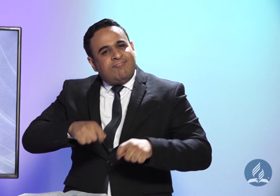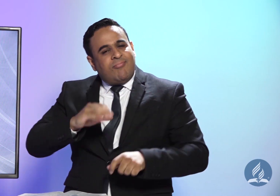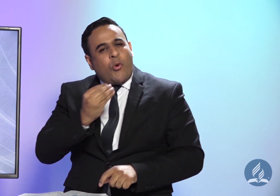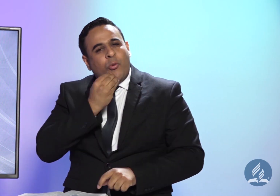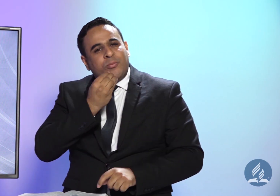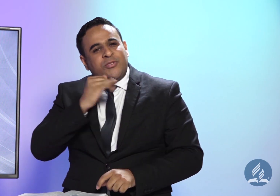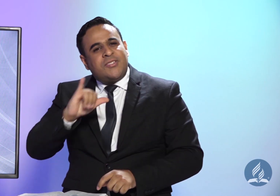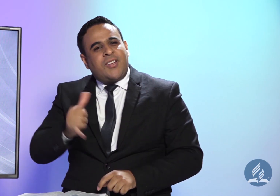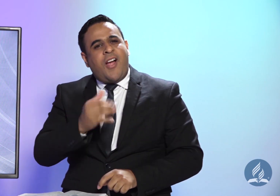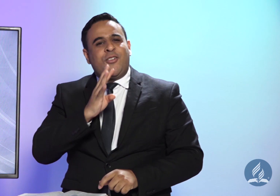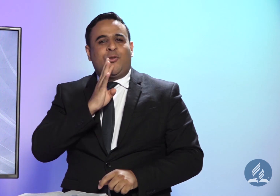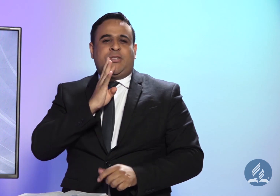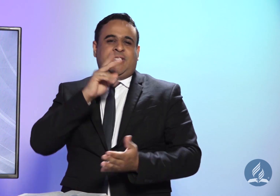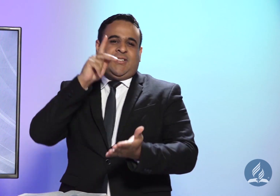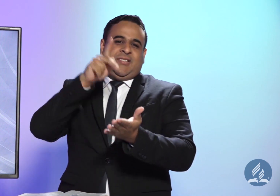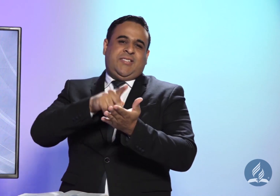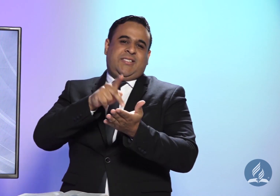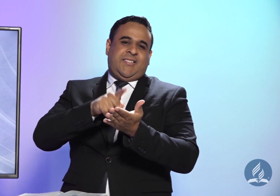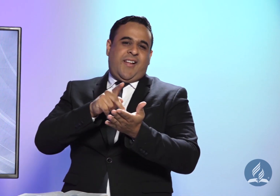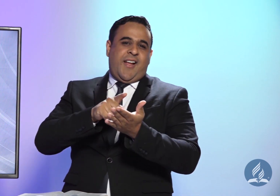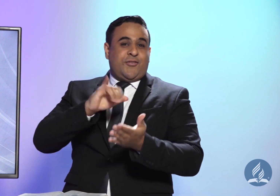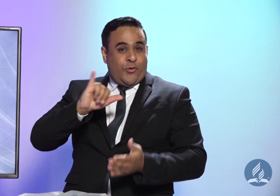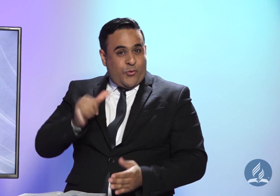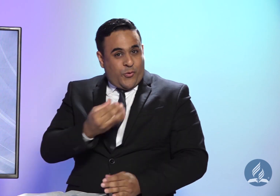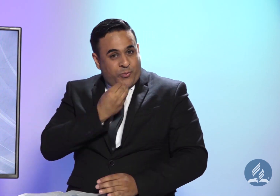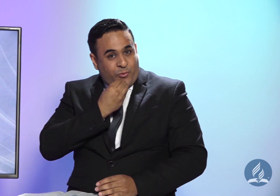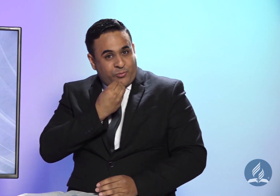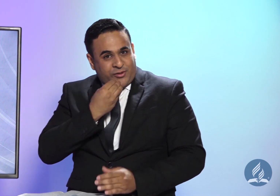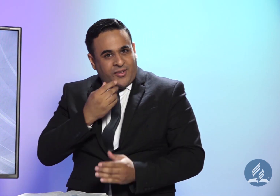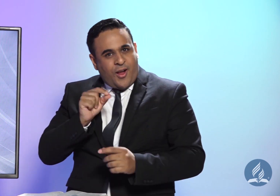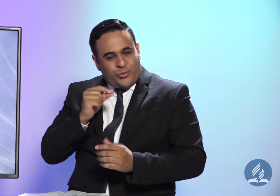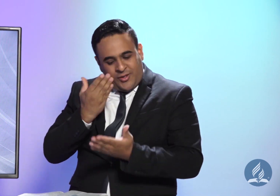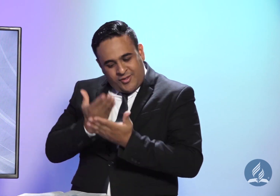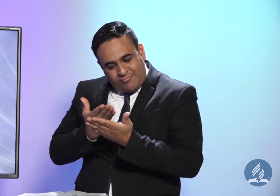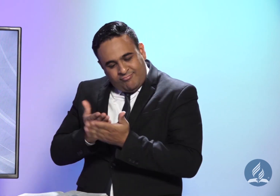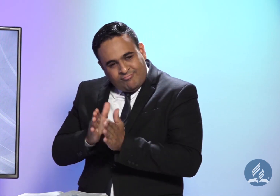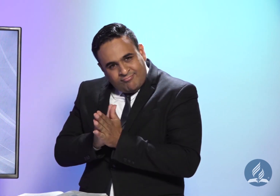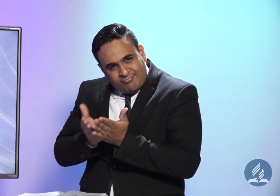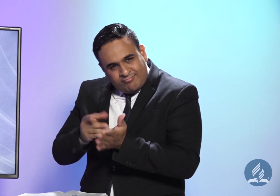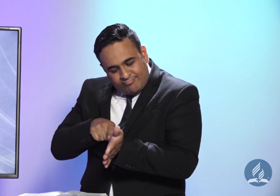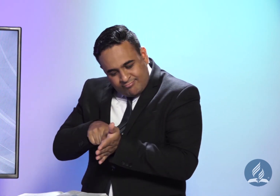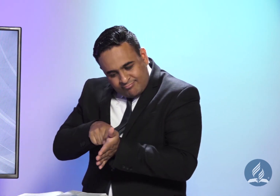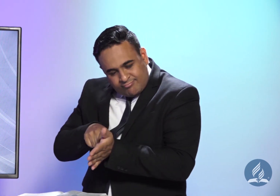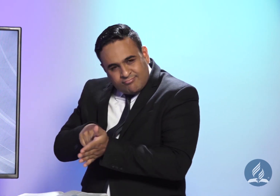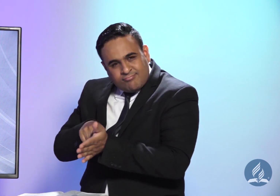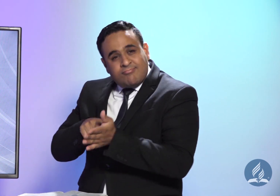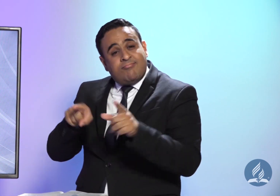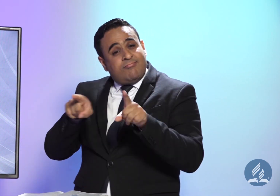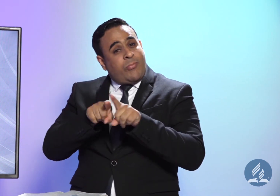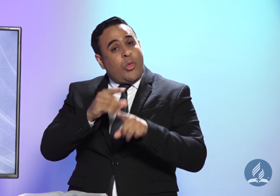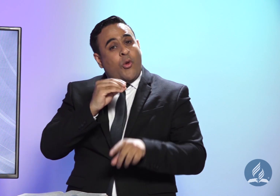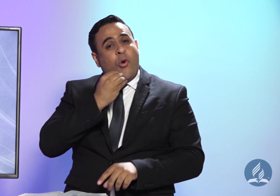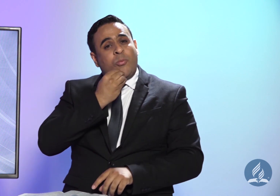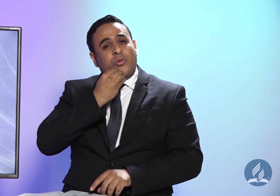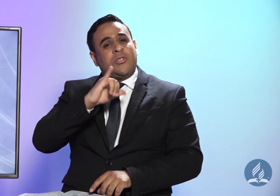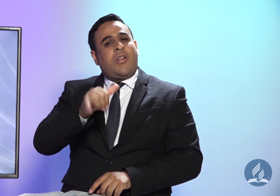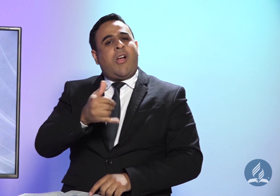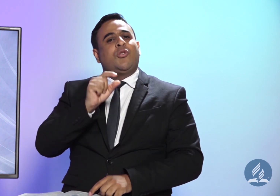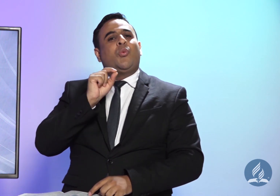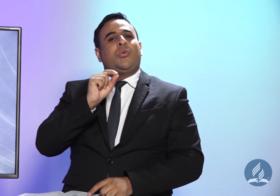entre continuar acreditando no que te ensinaram, que é um engano, ou você pesquisar e estudar e